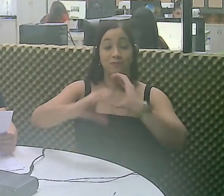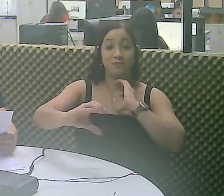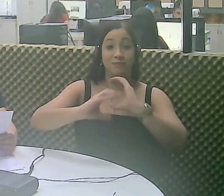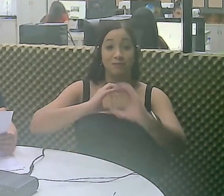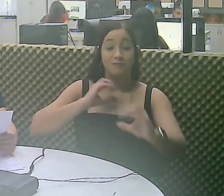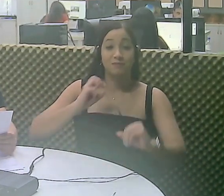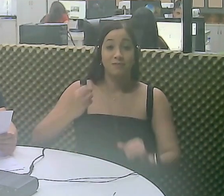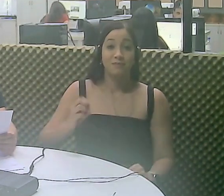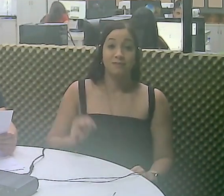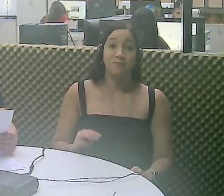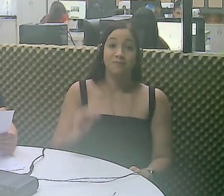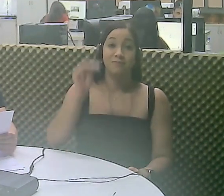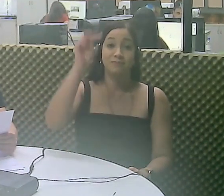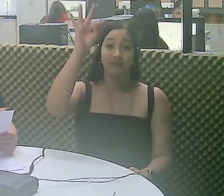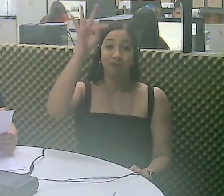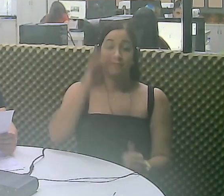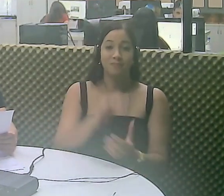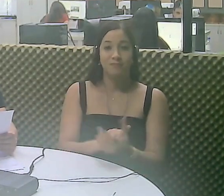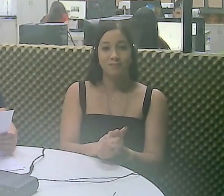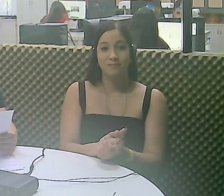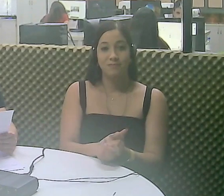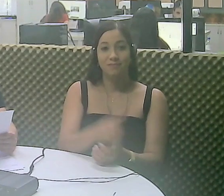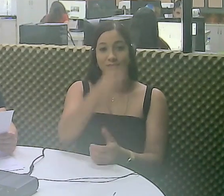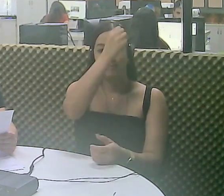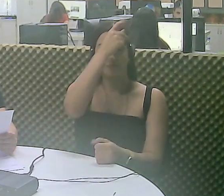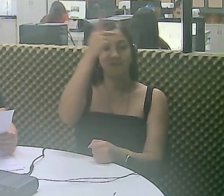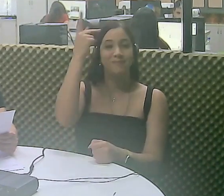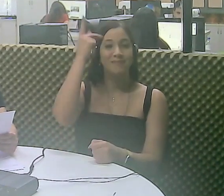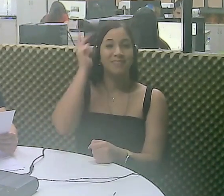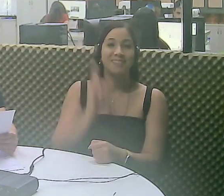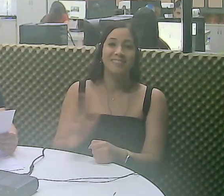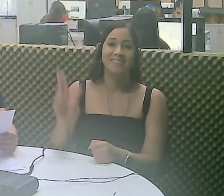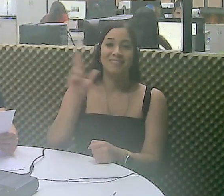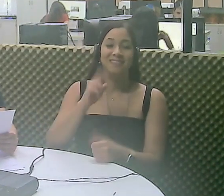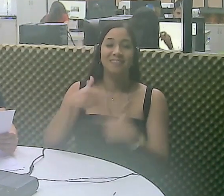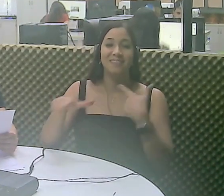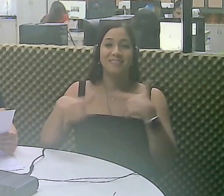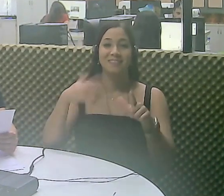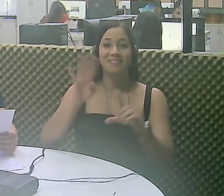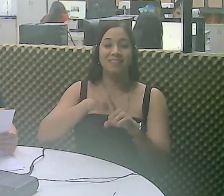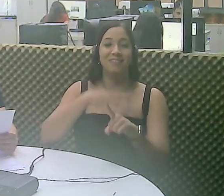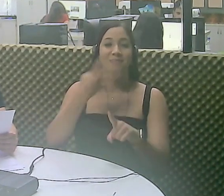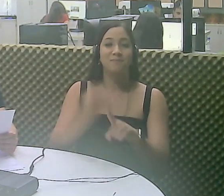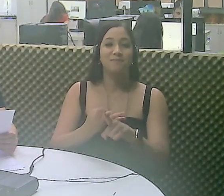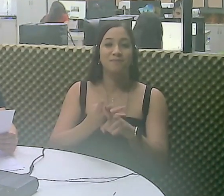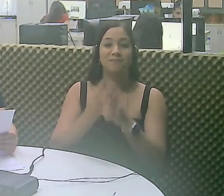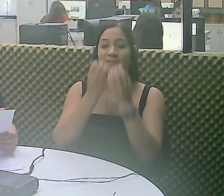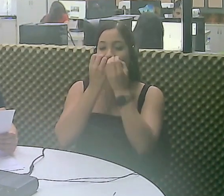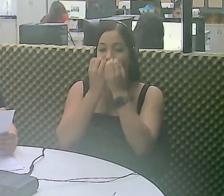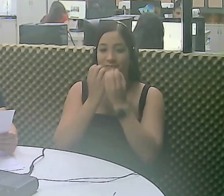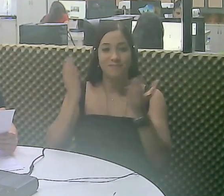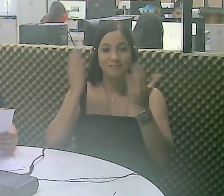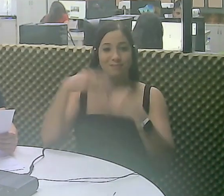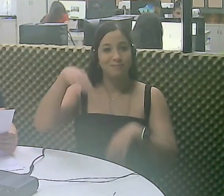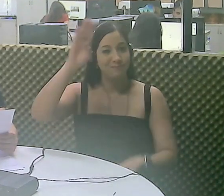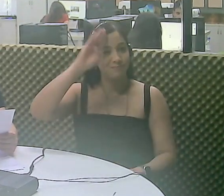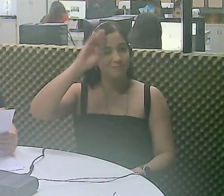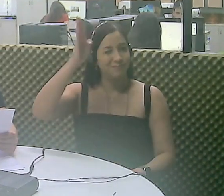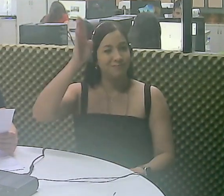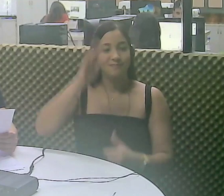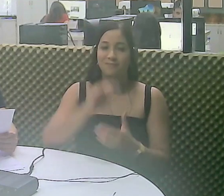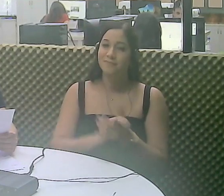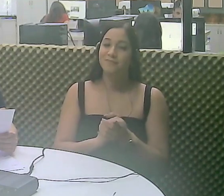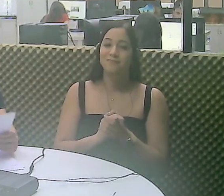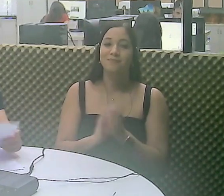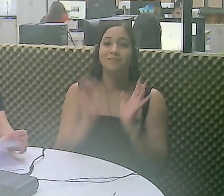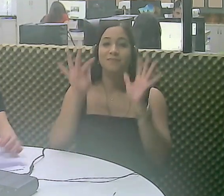de Governo e Comunicação, Marco Túlio de Castro Kalimann. Prefeitura de Uberlândia. Fazer mais, fazer bem. Até